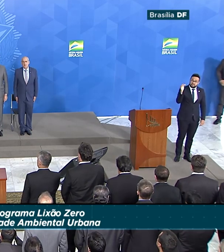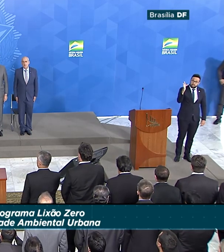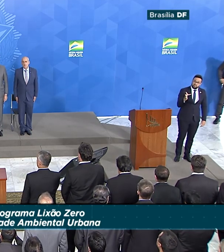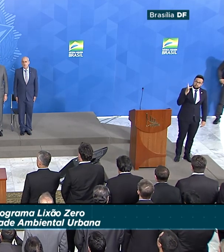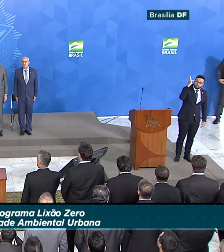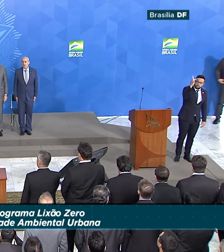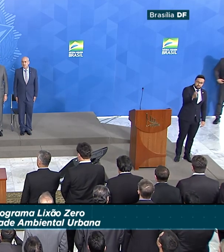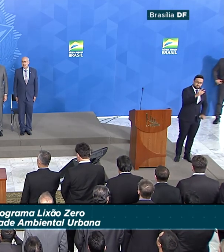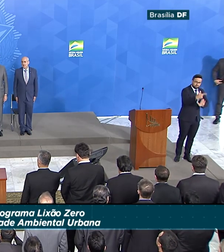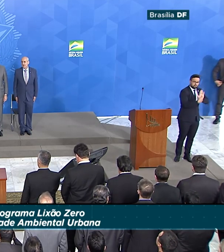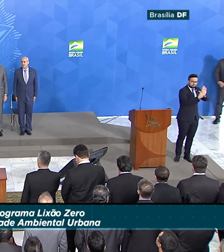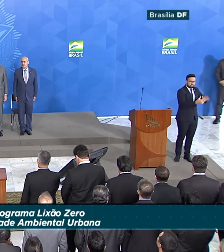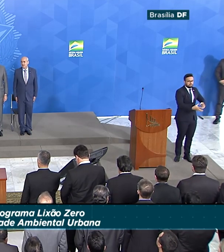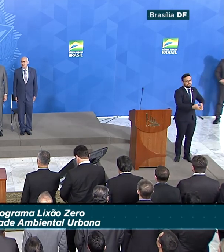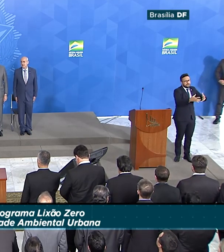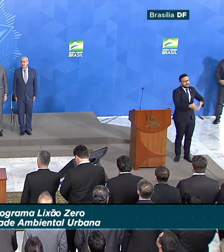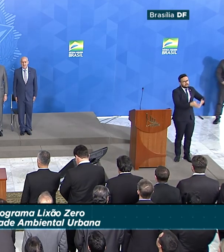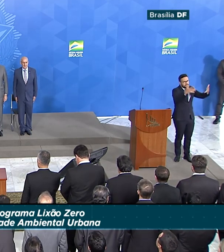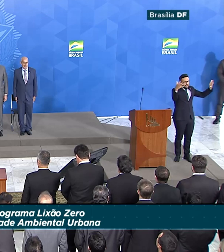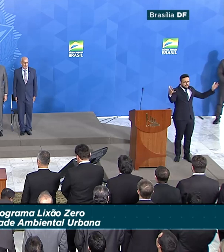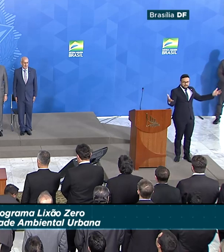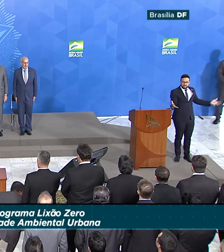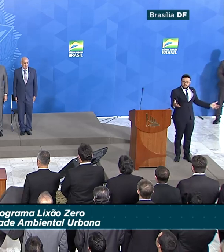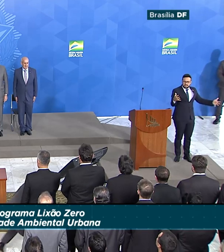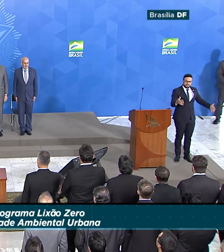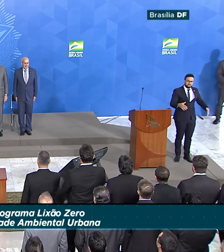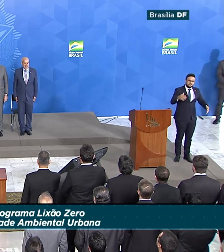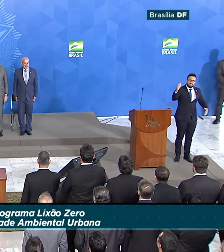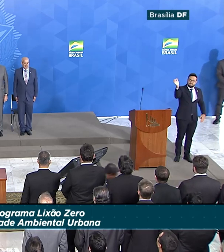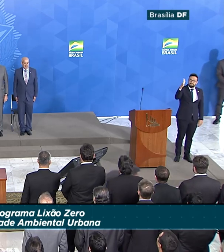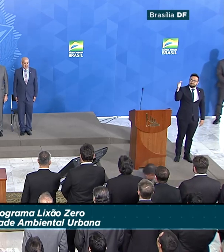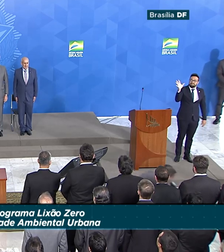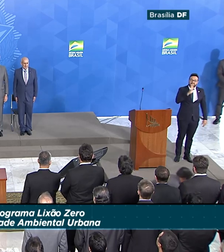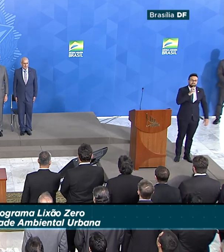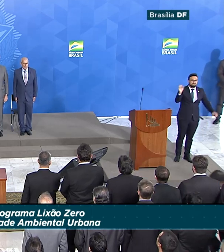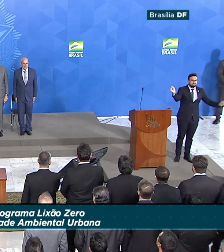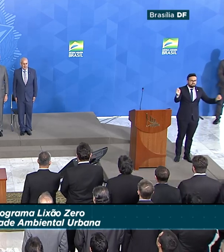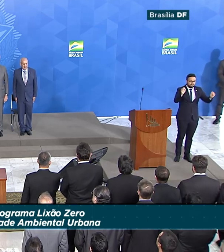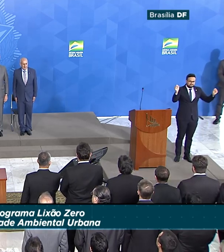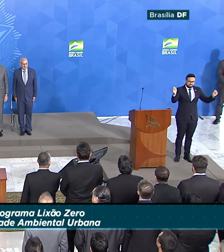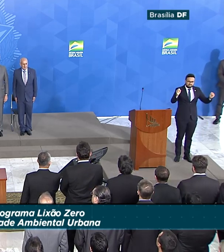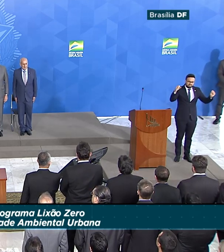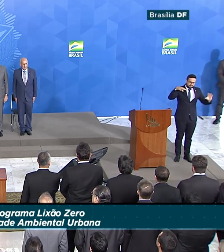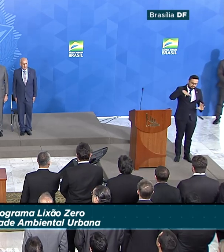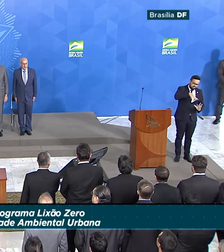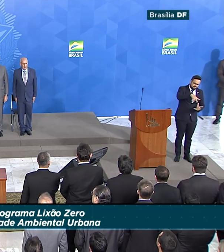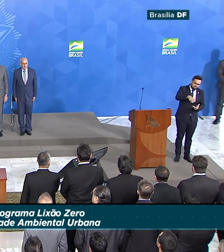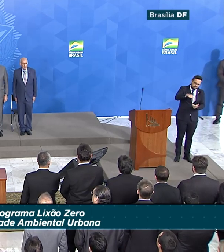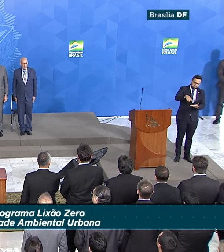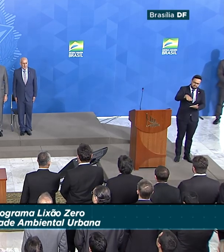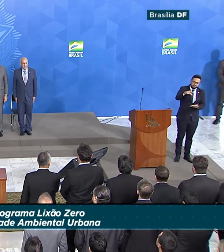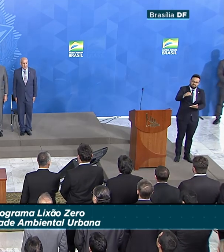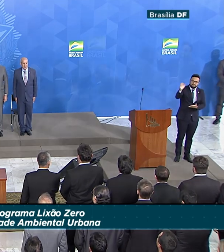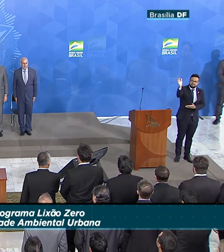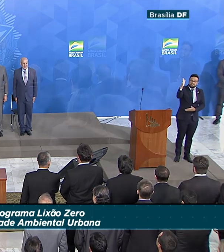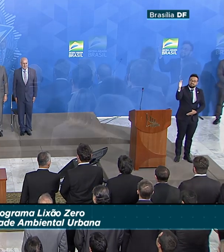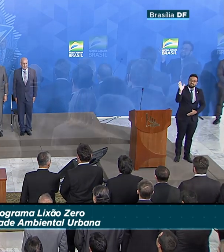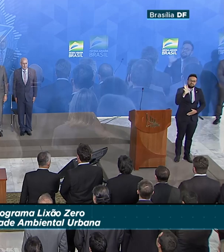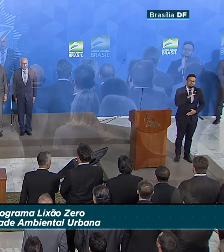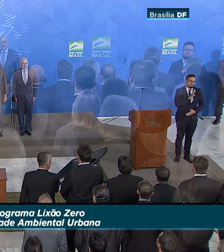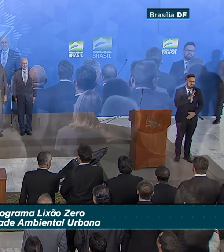e teu futuro espelha essa grandeza. Guerra dourada, entre outras guerras, por Brasil